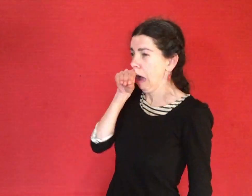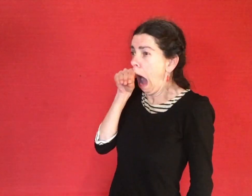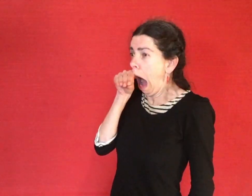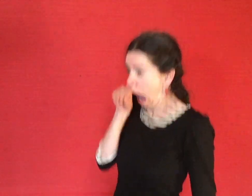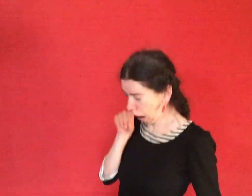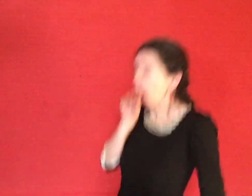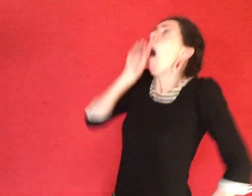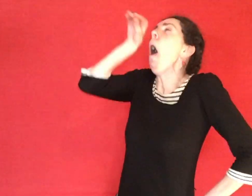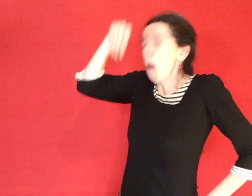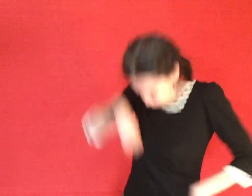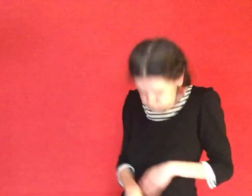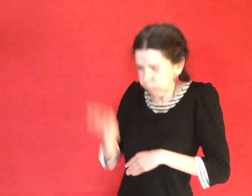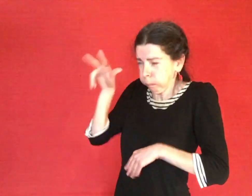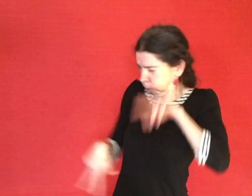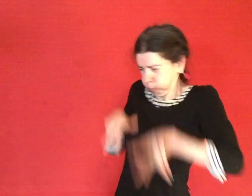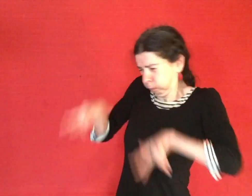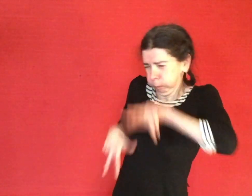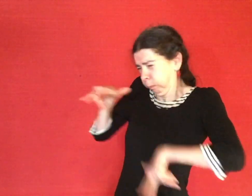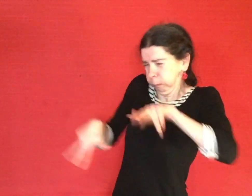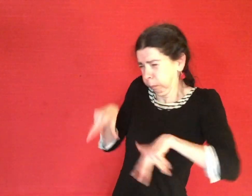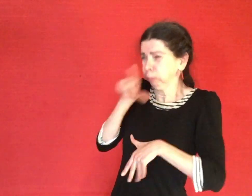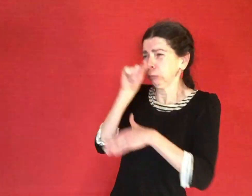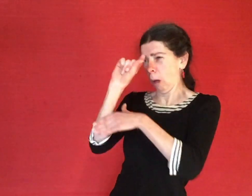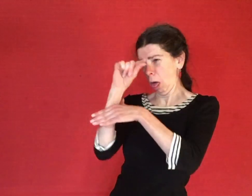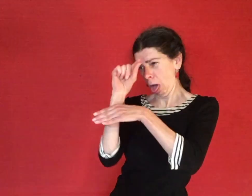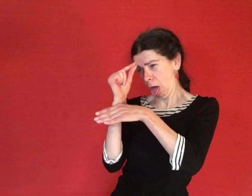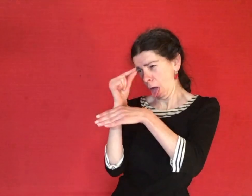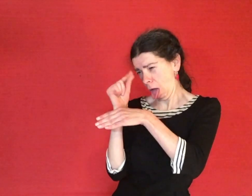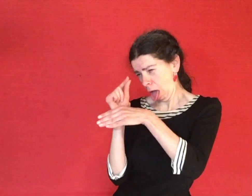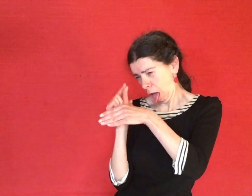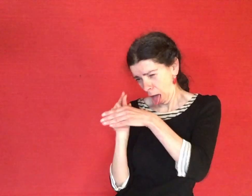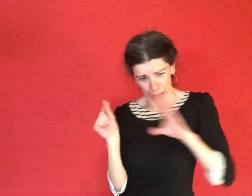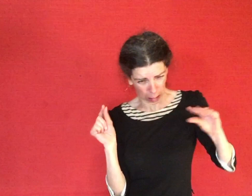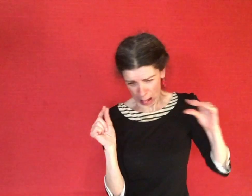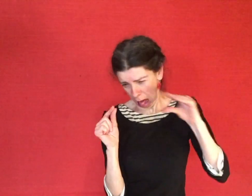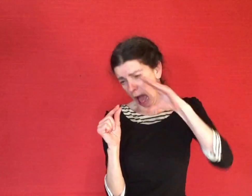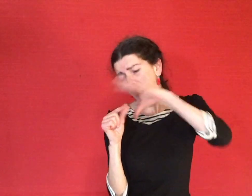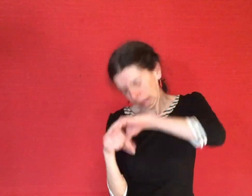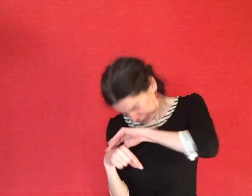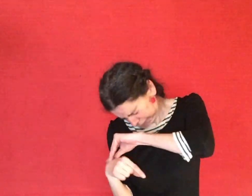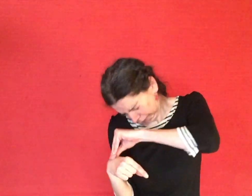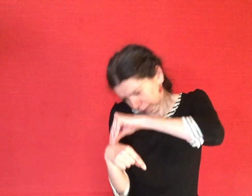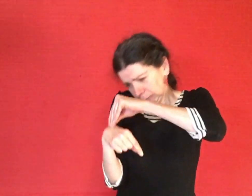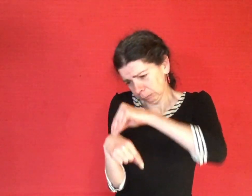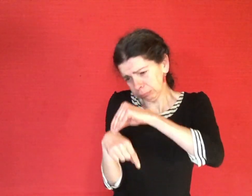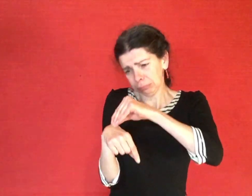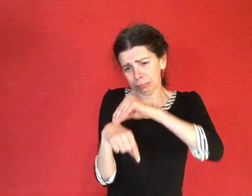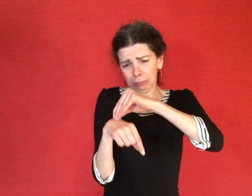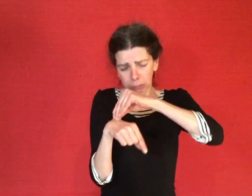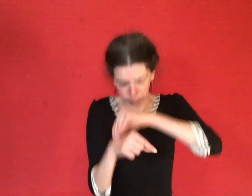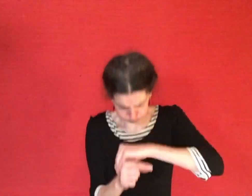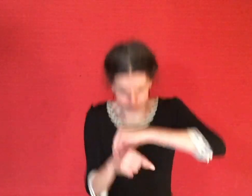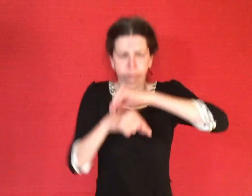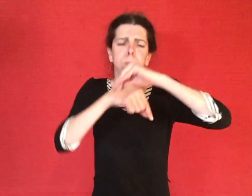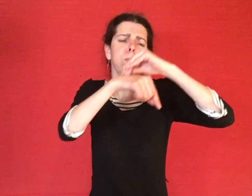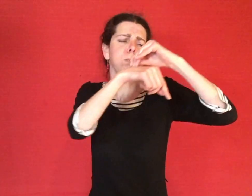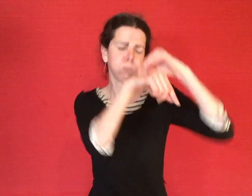Le caneton se précipite pour sauver son ami. Il attrape le petit bout de queue qui dépasse, tire le poussin vers la rive et le sort de l'eau.